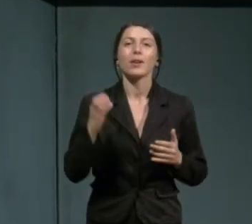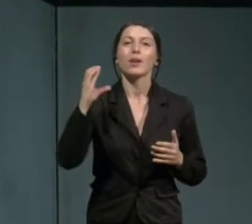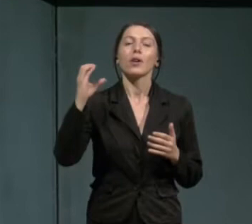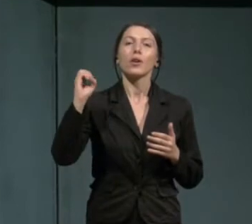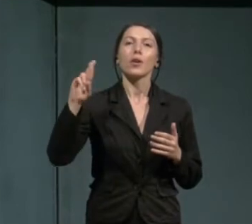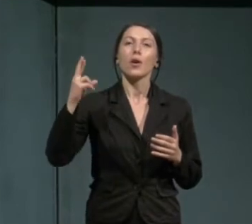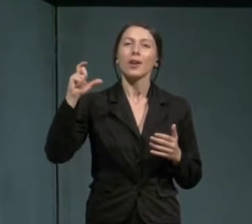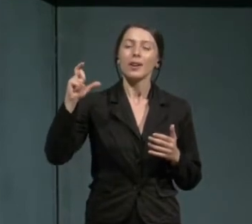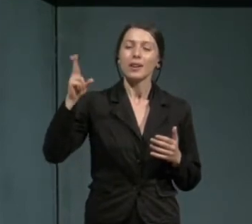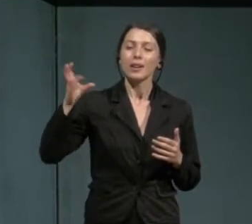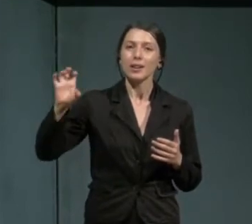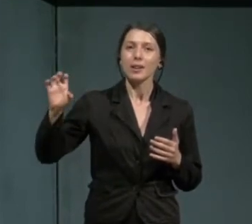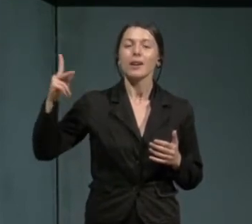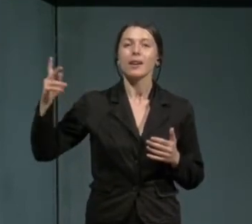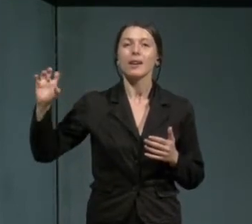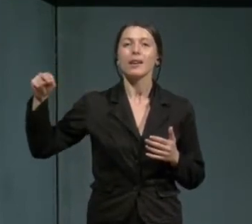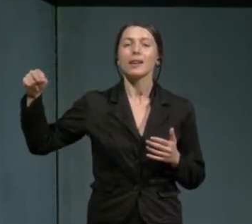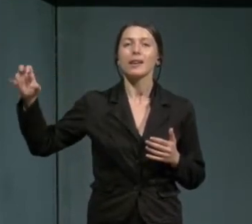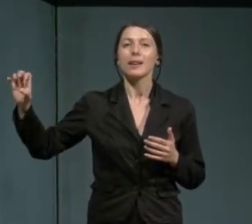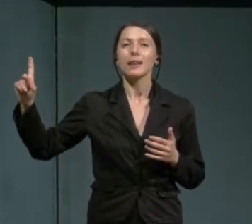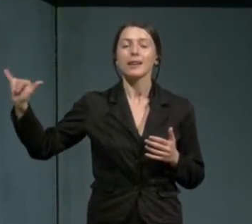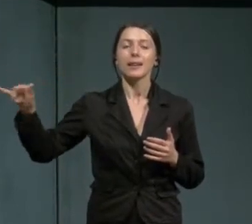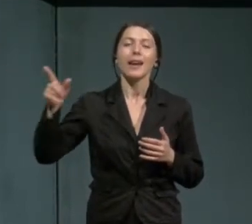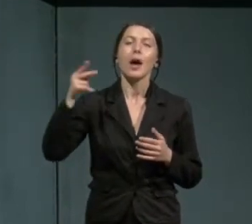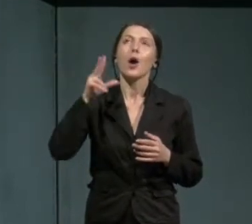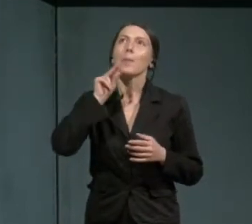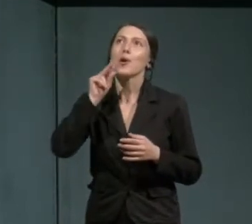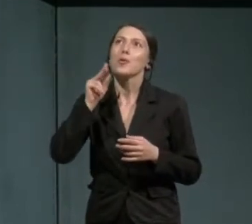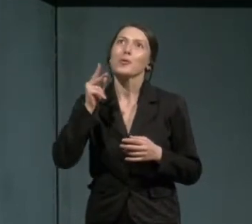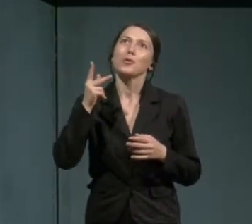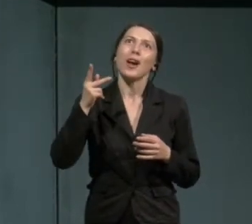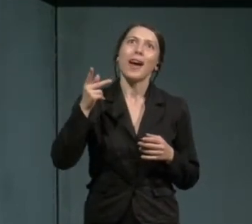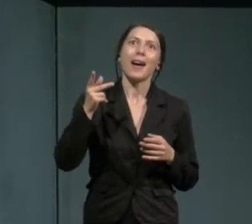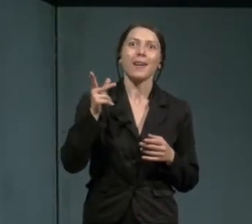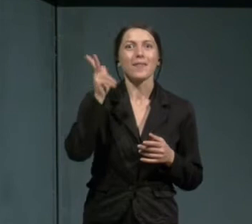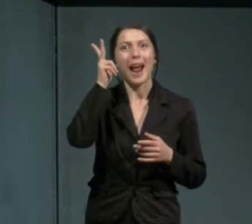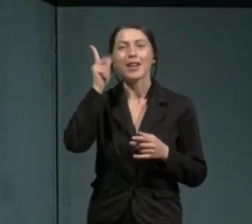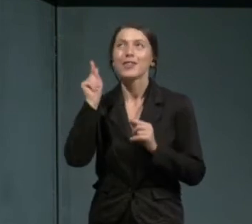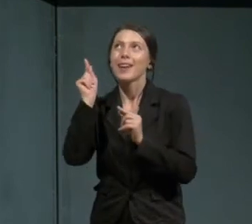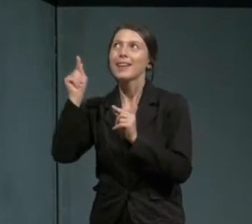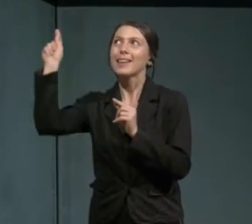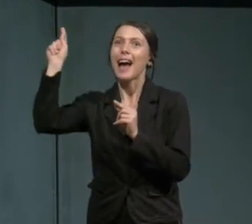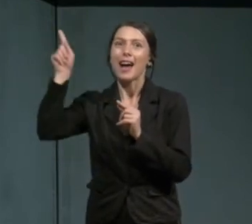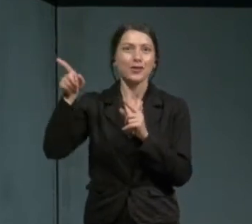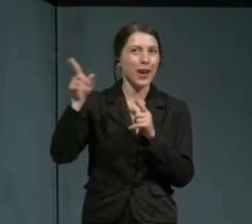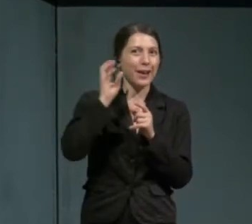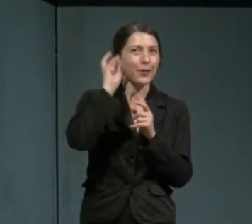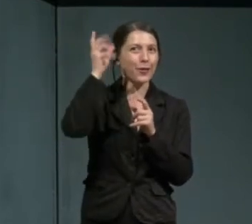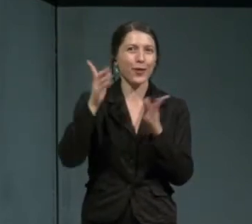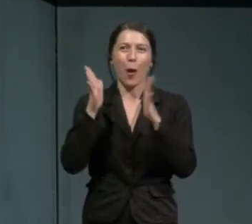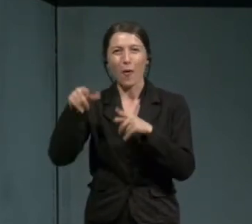cornish kennedy francese dice kennedy anche se noi naturalmente dovremo dire con di skene di un romanzo